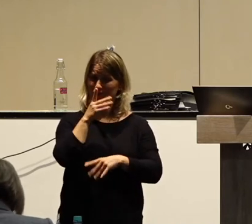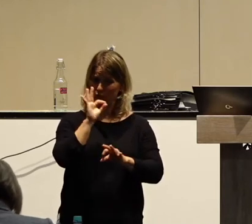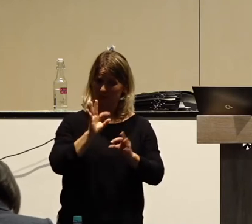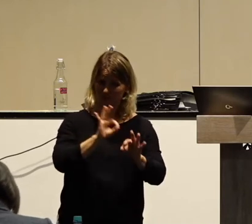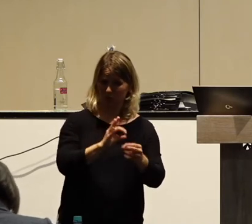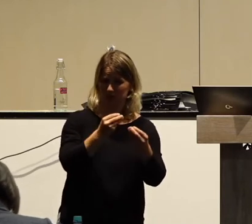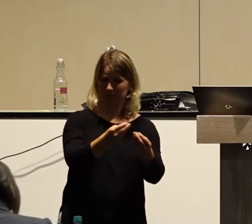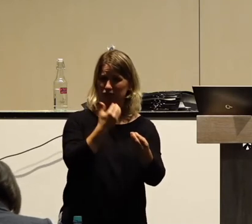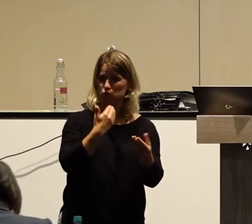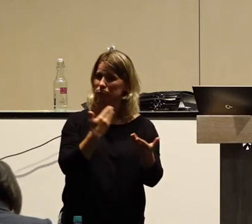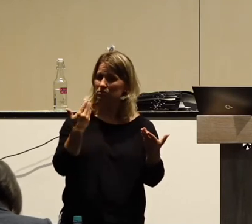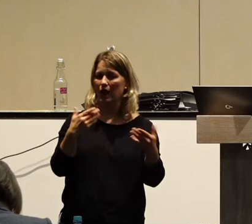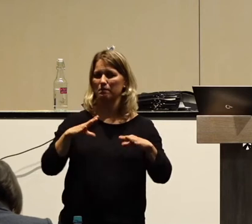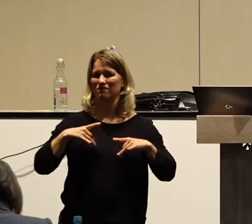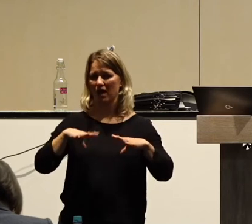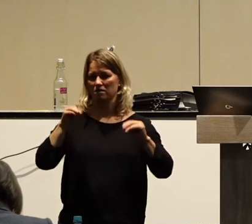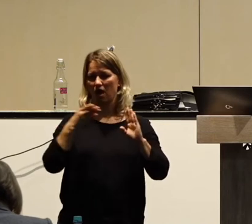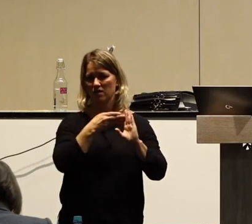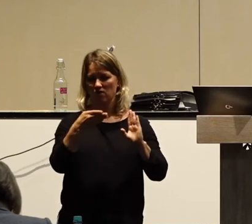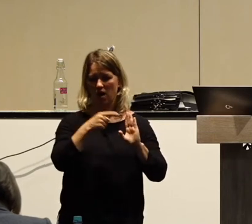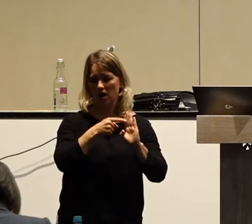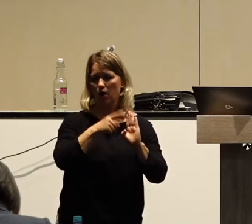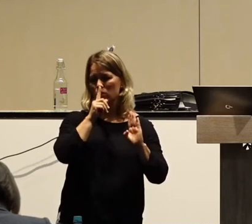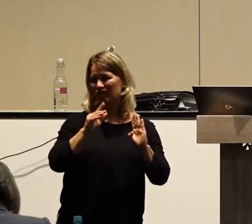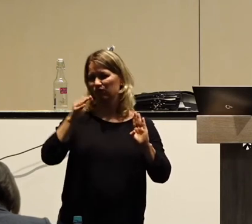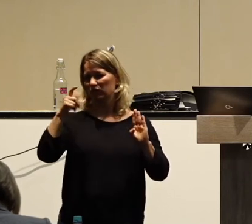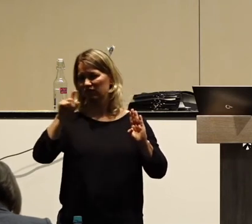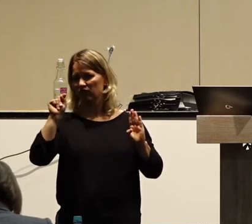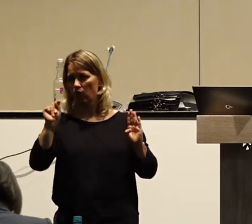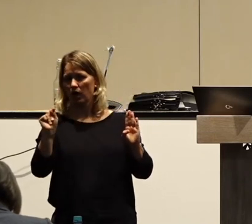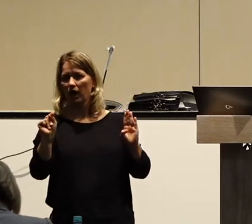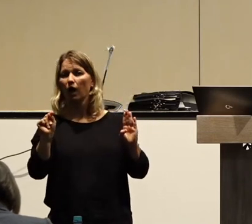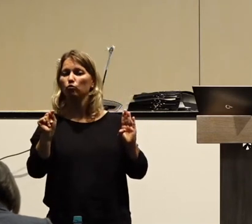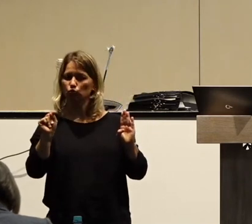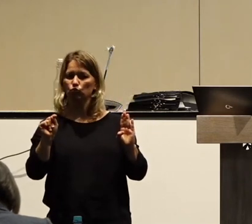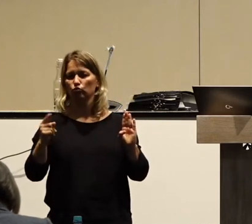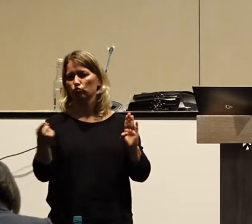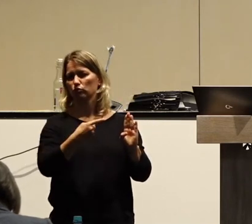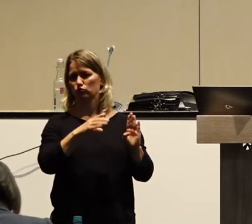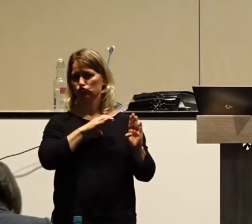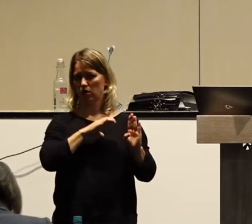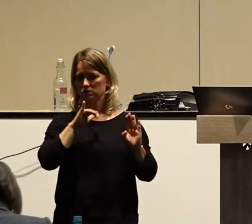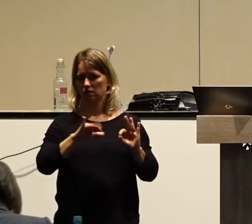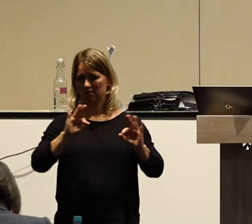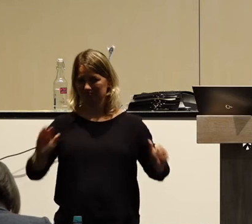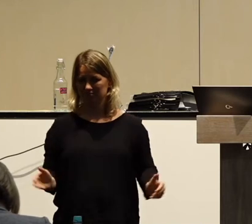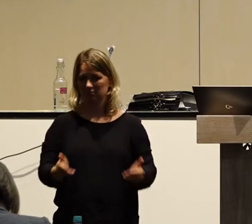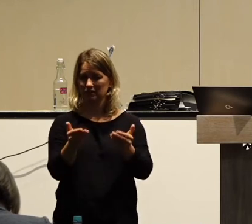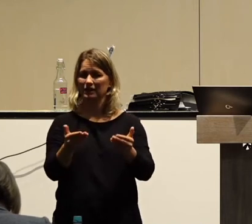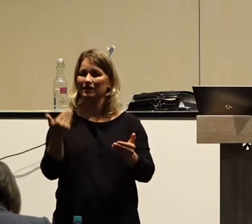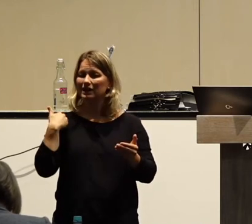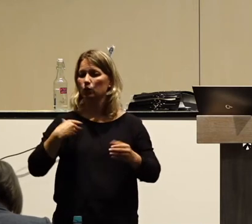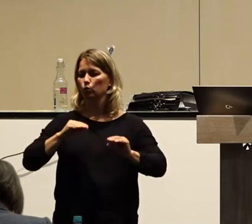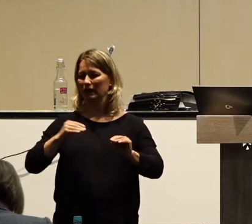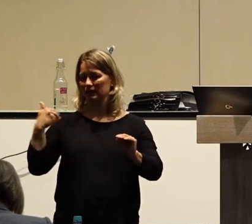zum Anfang der Ferien und vielleicht auch noch in der fünften Woche die Möglichkeit, sich mit dem Stoff zu beschäftigen,